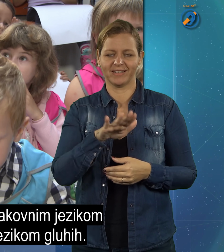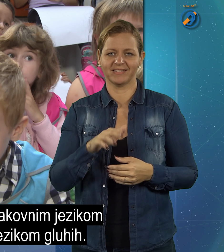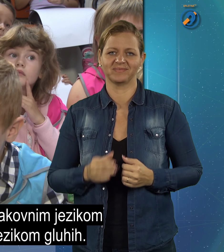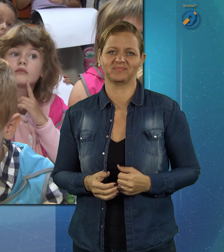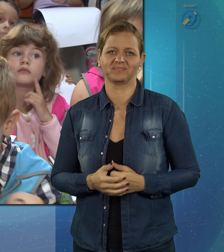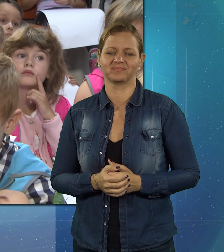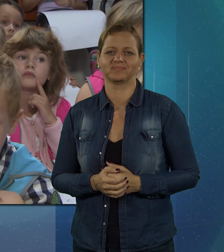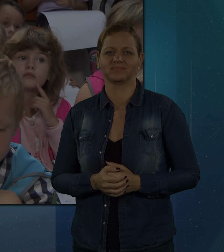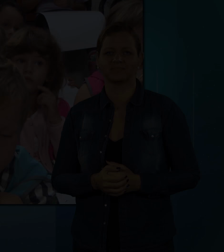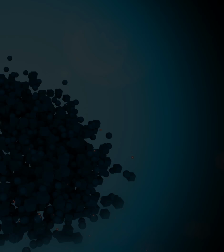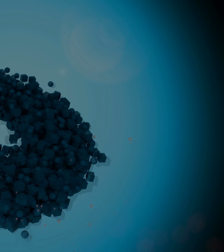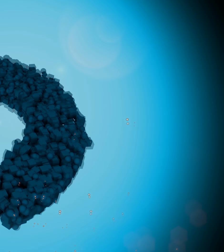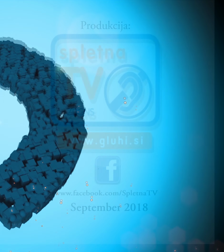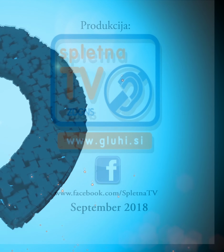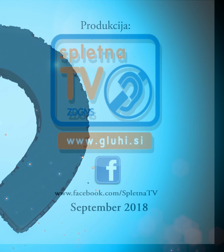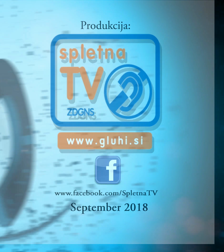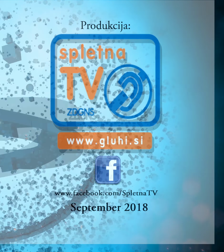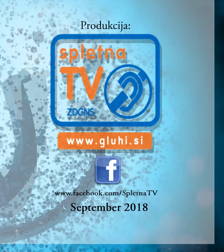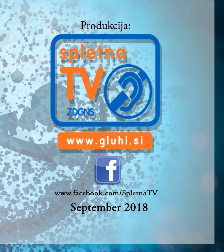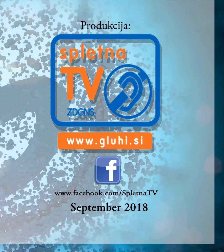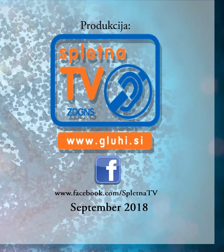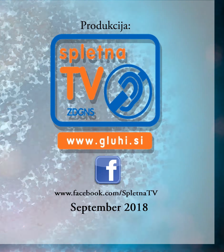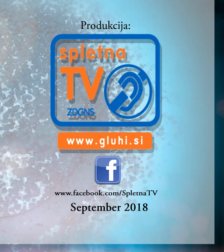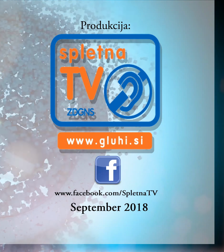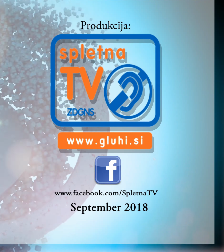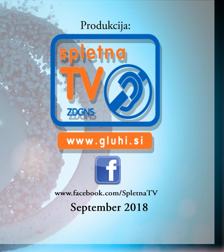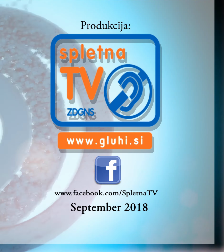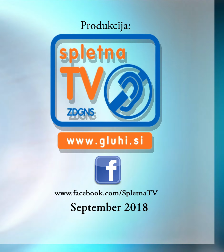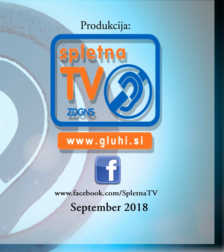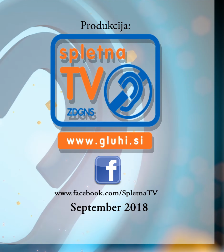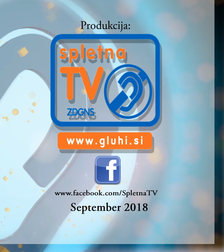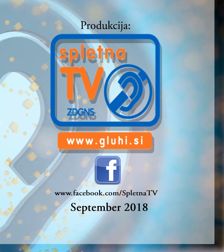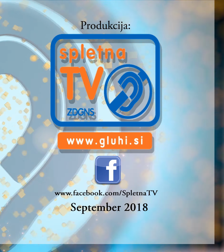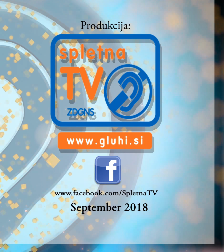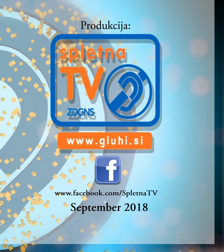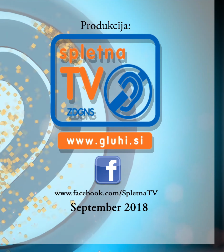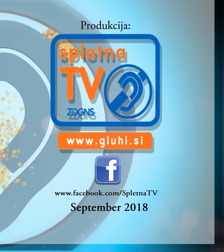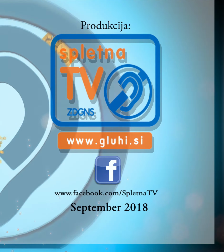uradnim jezikom gluhih.